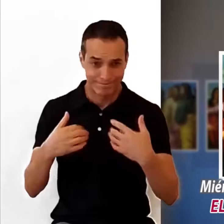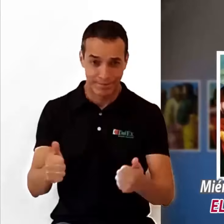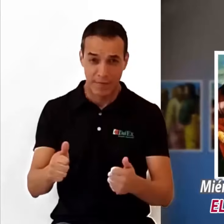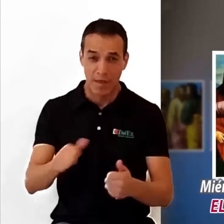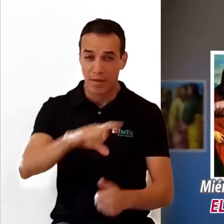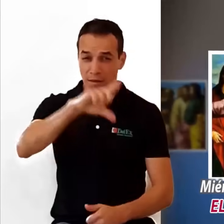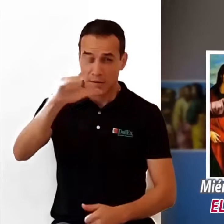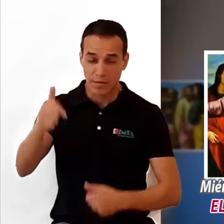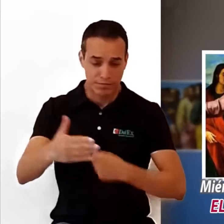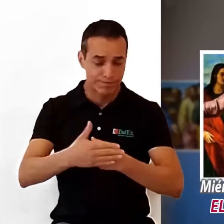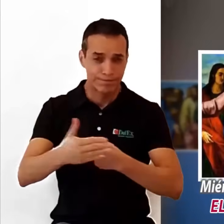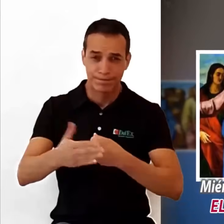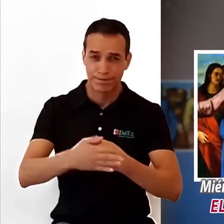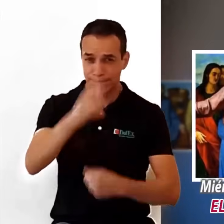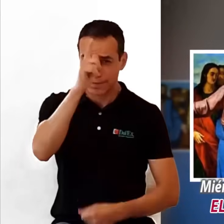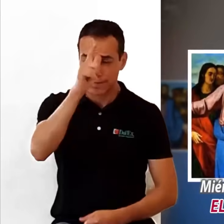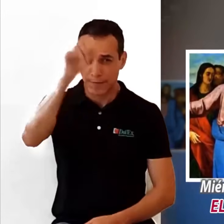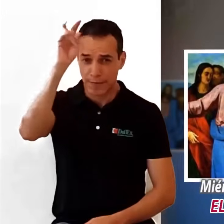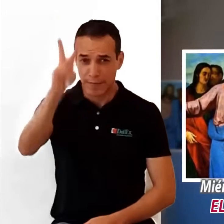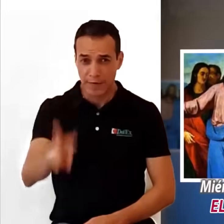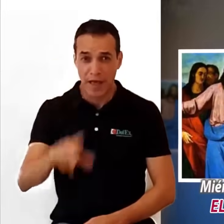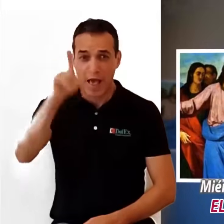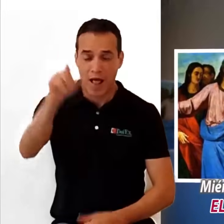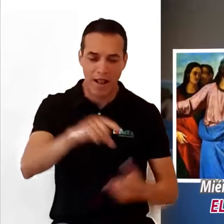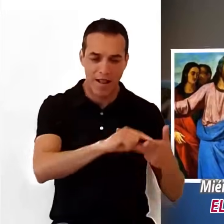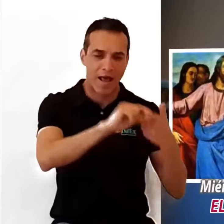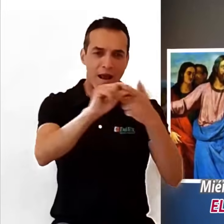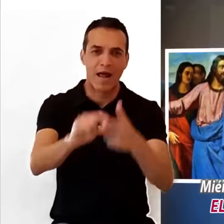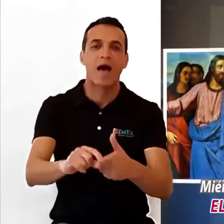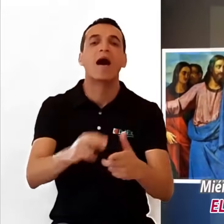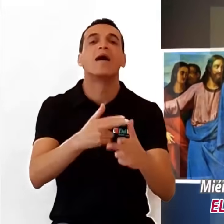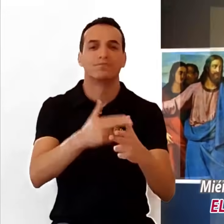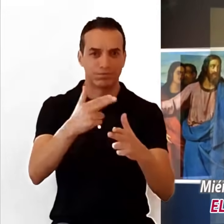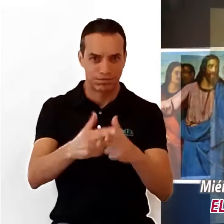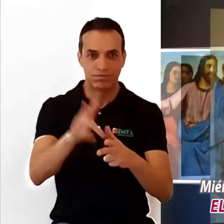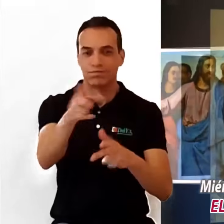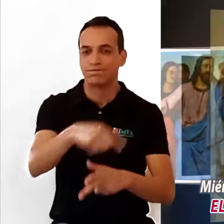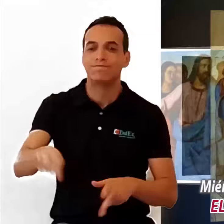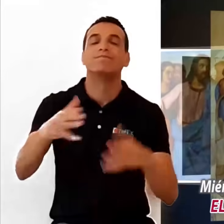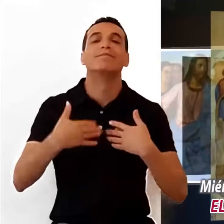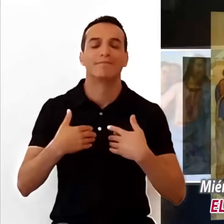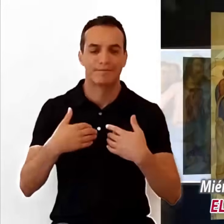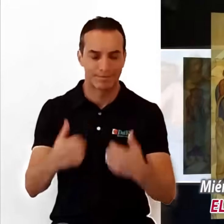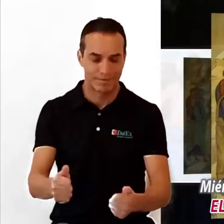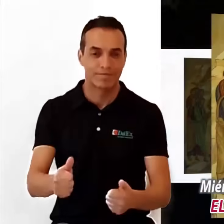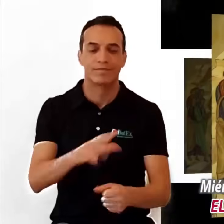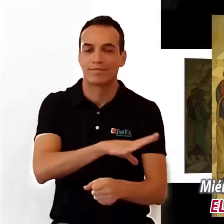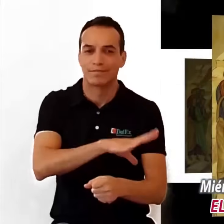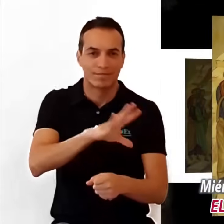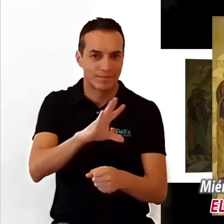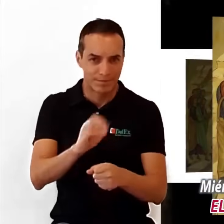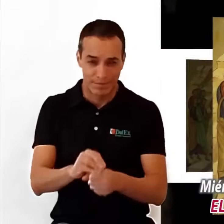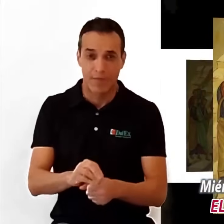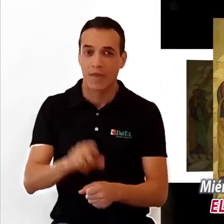Él los irá guiando hasta la verdad plena, porque no hablará por su cuenta, sino dirá lo que